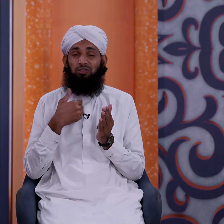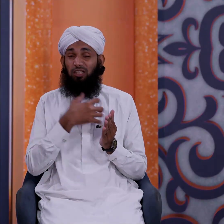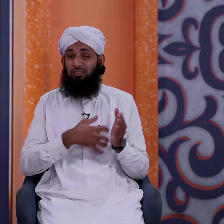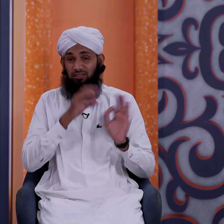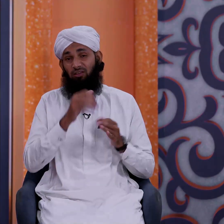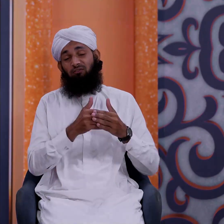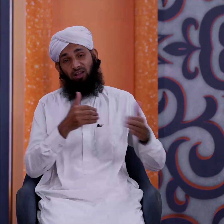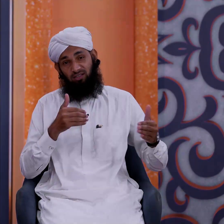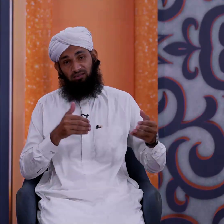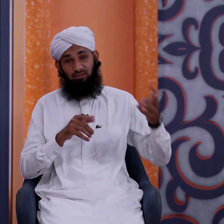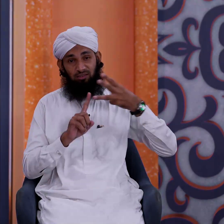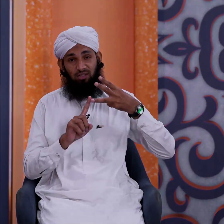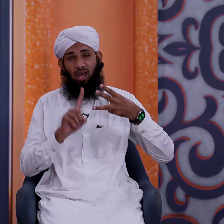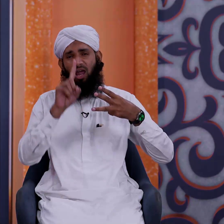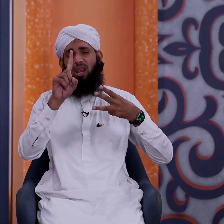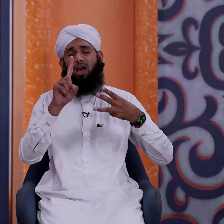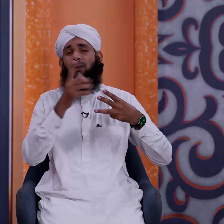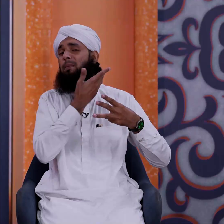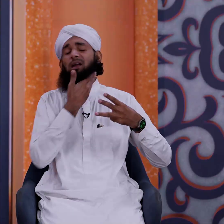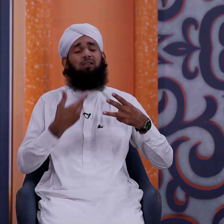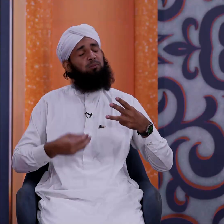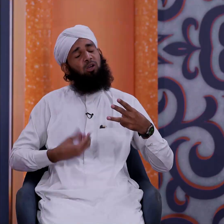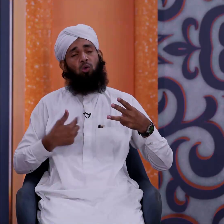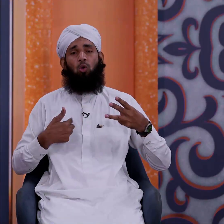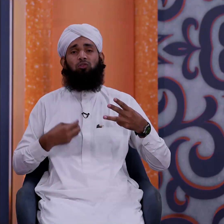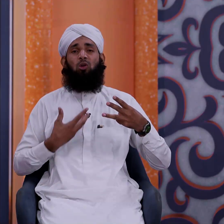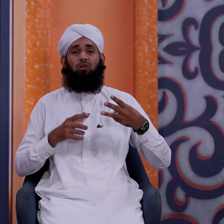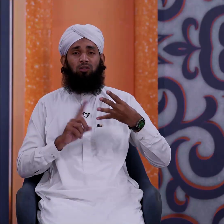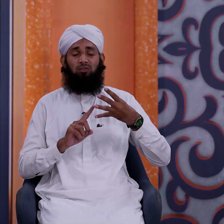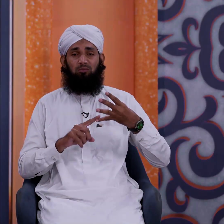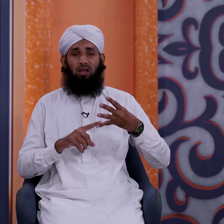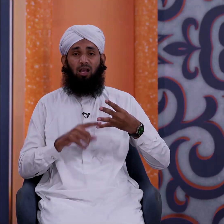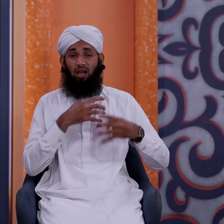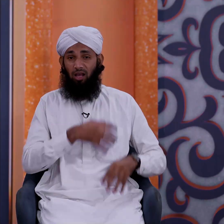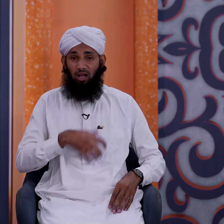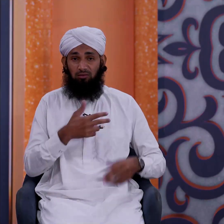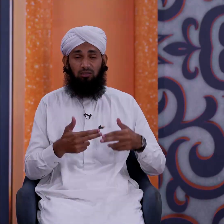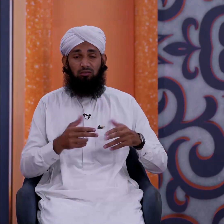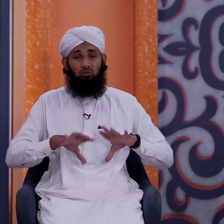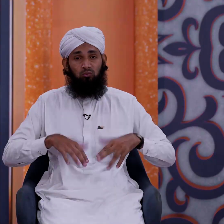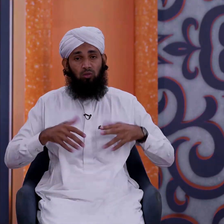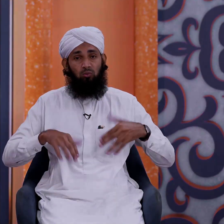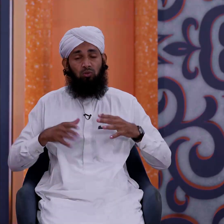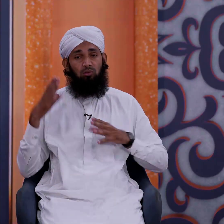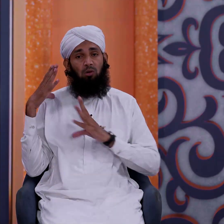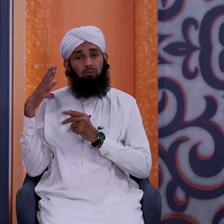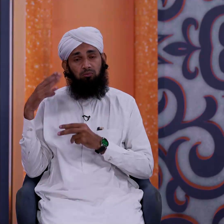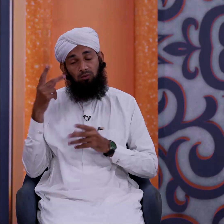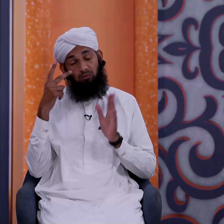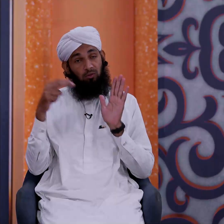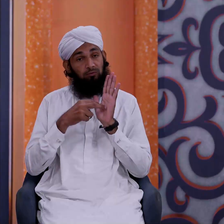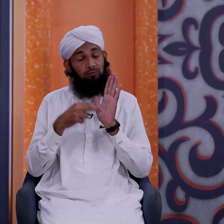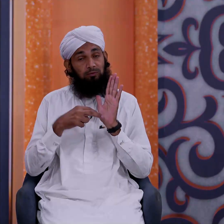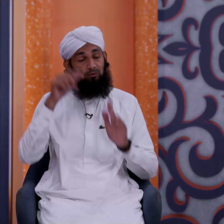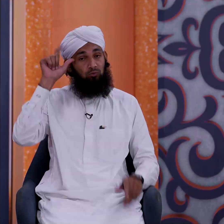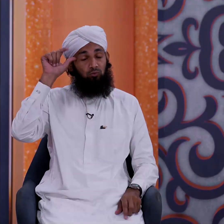رضا الہی پر راضی رہیے، حسد کی تباہ کاریوں پر نظر رکھیے۔ جو بھی ہم نے حسد کی تباہ کاریاں سنی، یہ ان سب پر